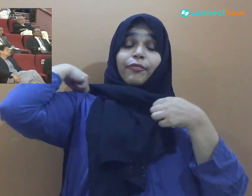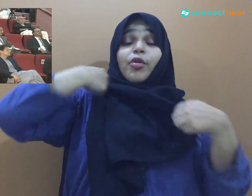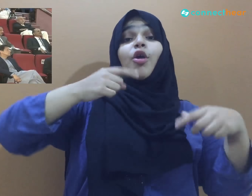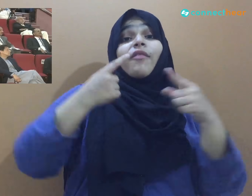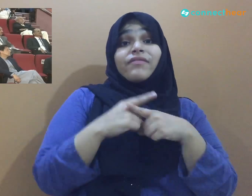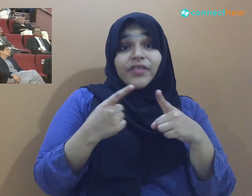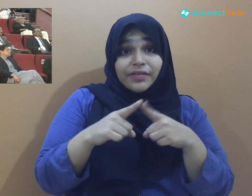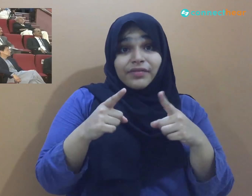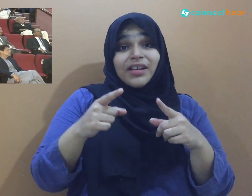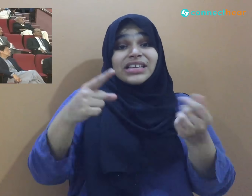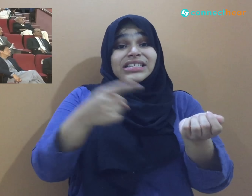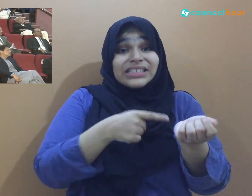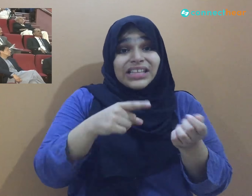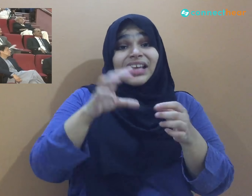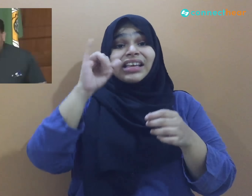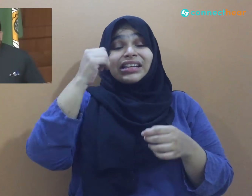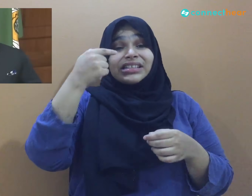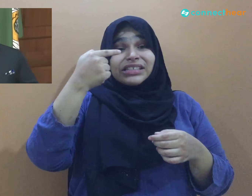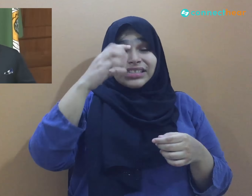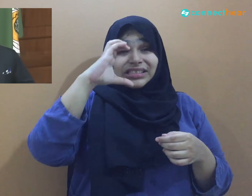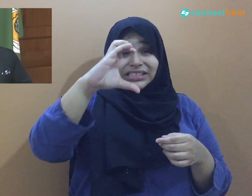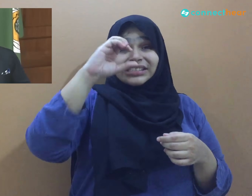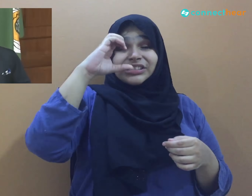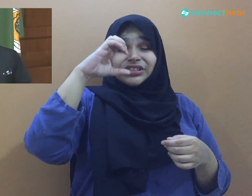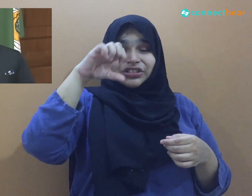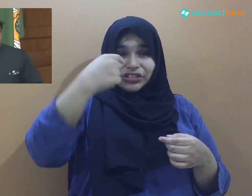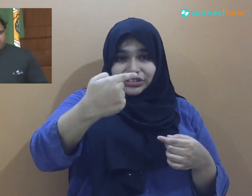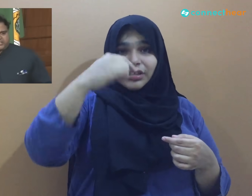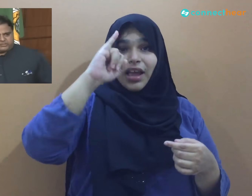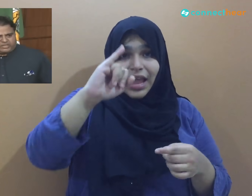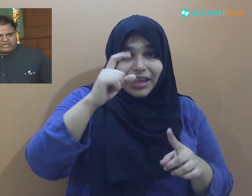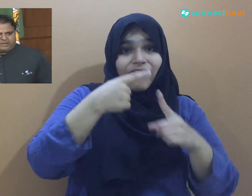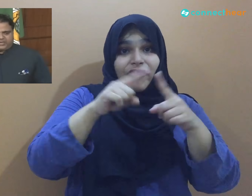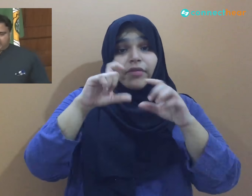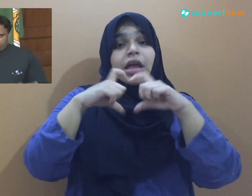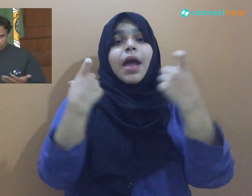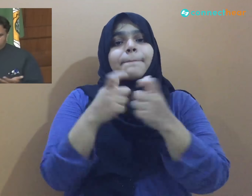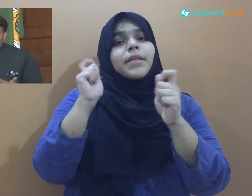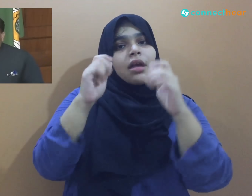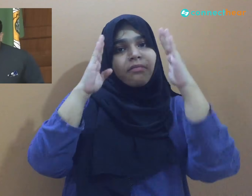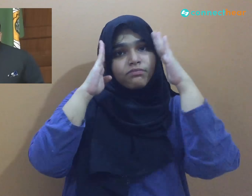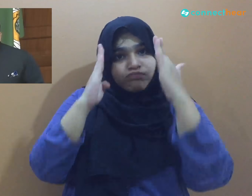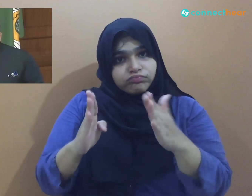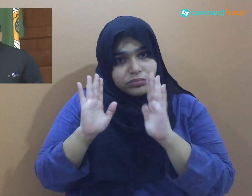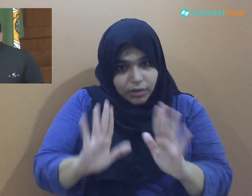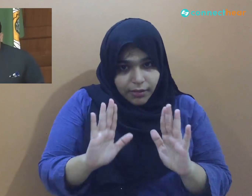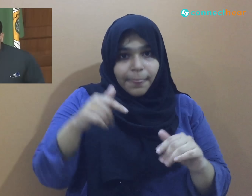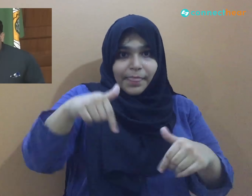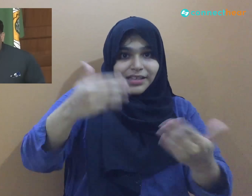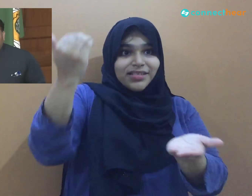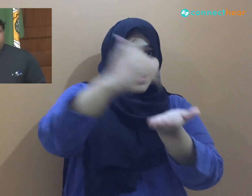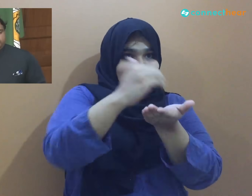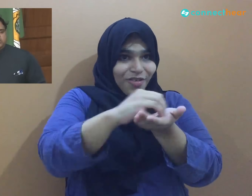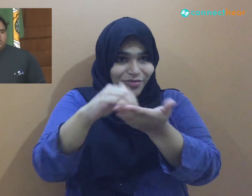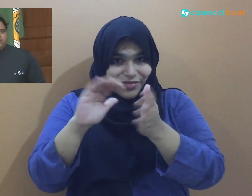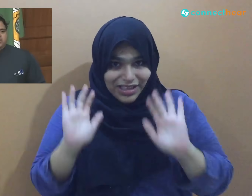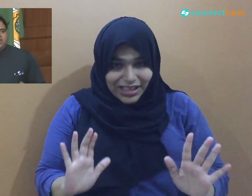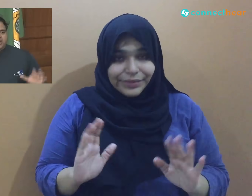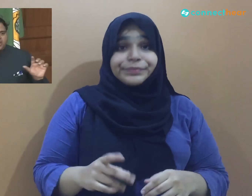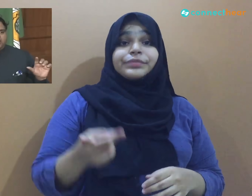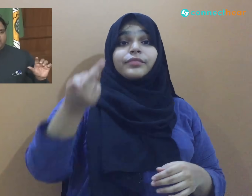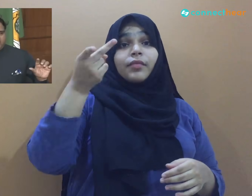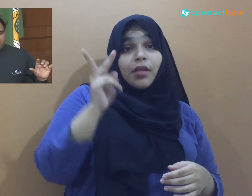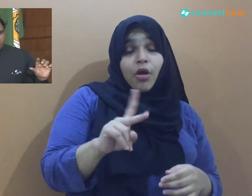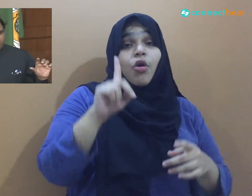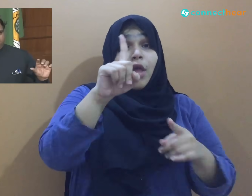ذوق, صحت فرسٹ, سی جی آئی اور اس کے علاوہ بہت ساری کمپنیز ہیں جو یہ کام کر رہی ہیں. کچھ یہاں پہ آج ریپرزینٹیڈ ہیں. دوسرا سر ہم ایک